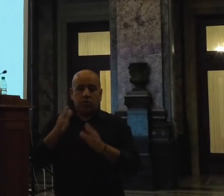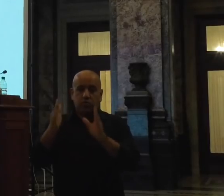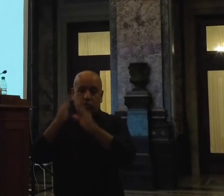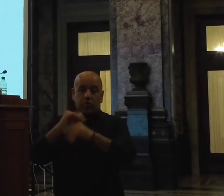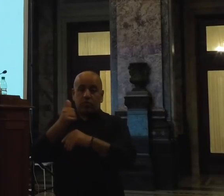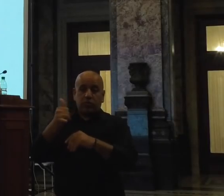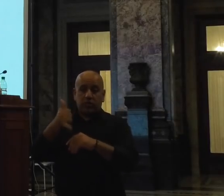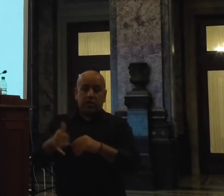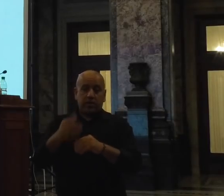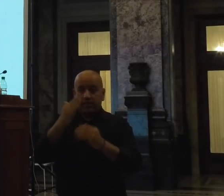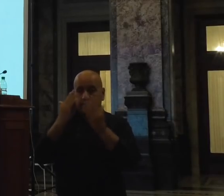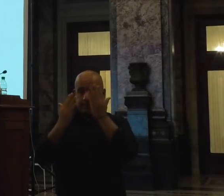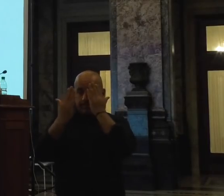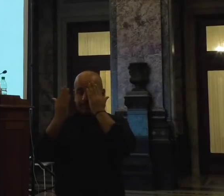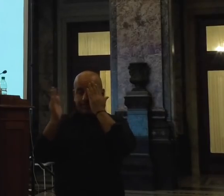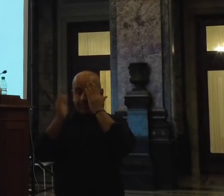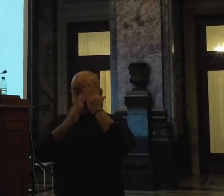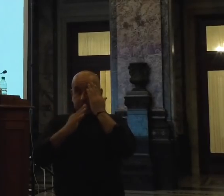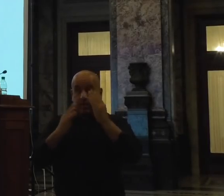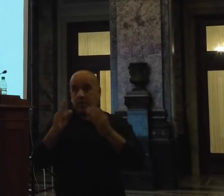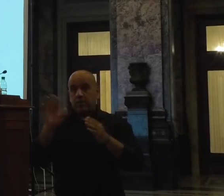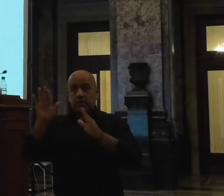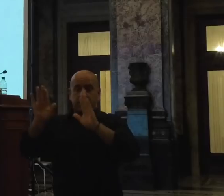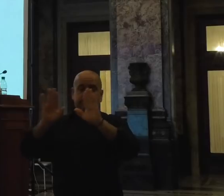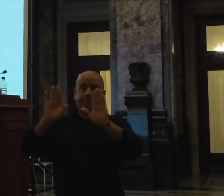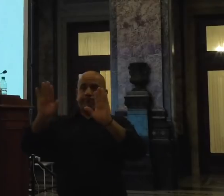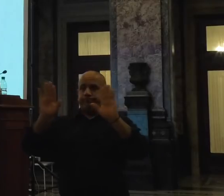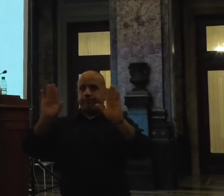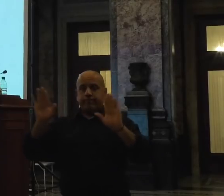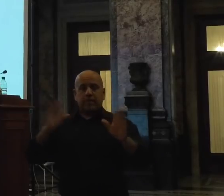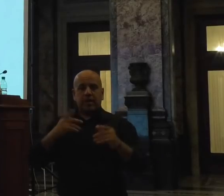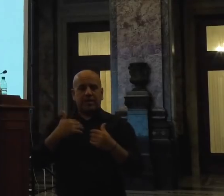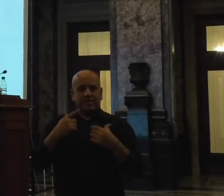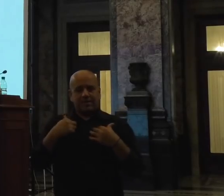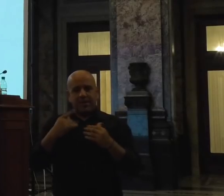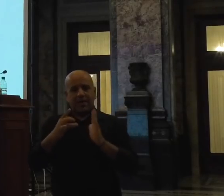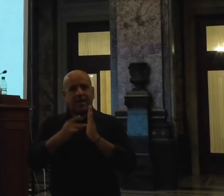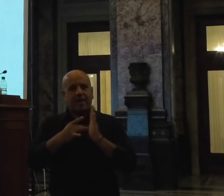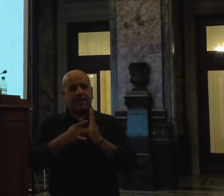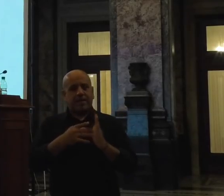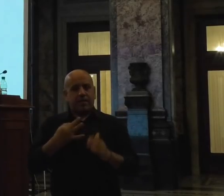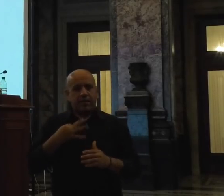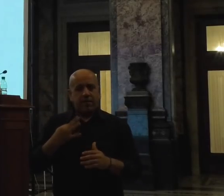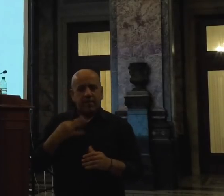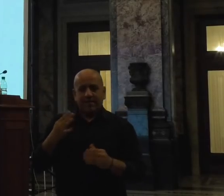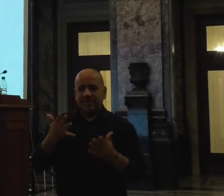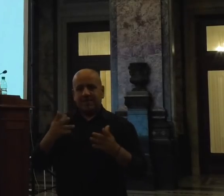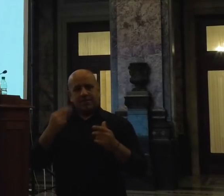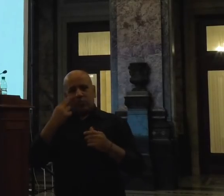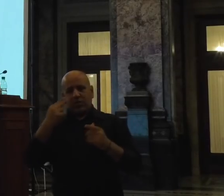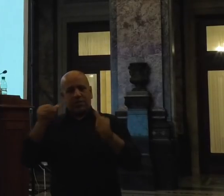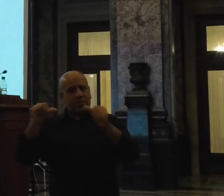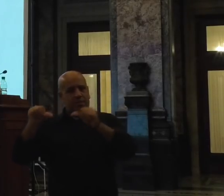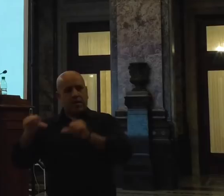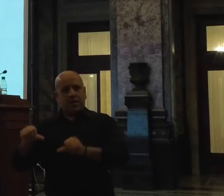la mitad del mundo, es muy, afecta su vida de formas muy pronunciadas.